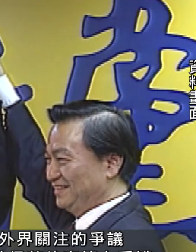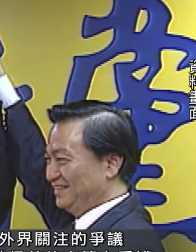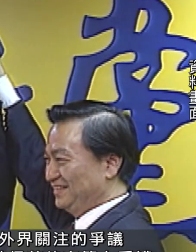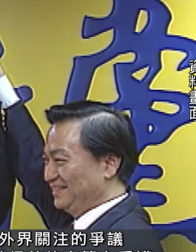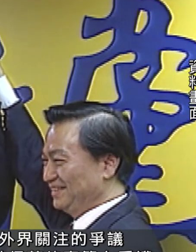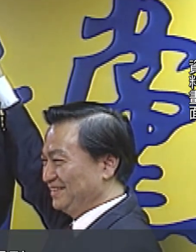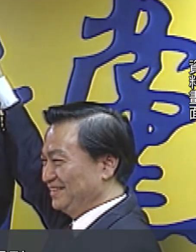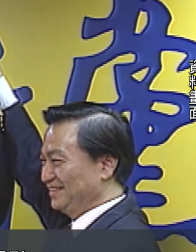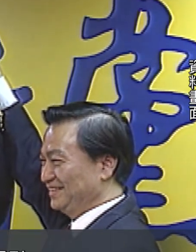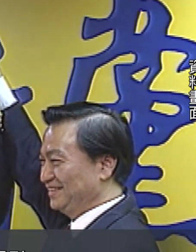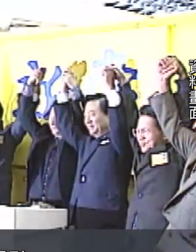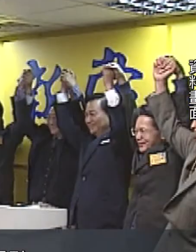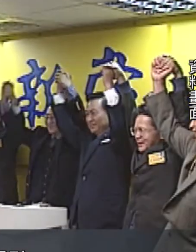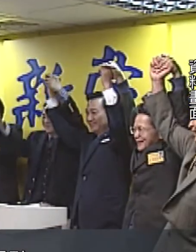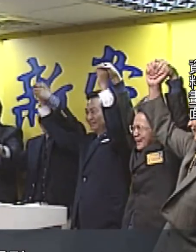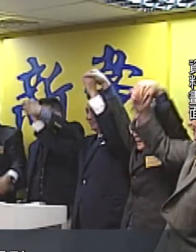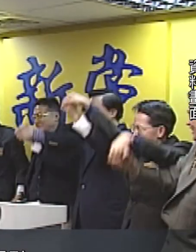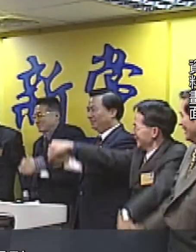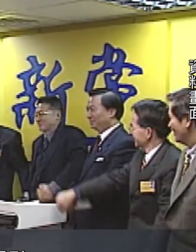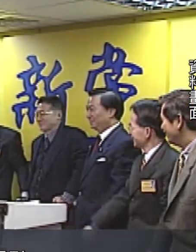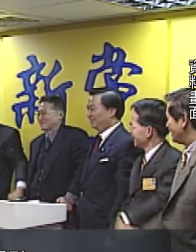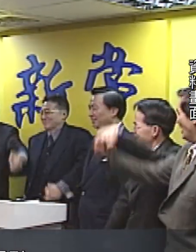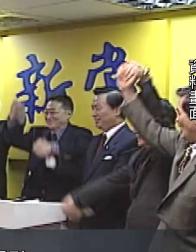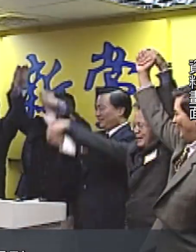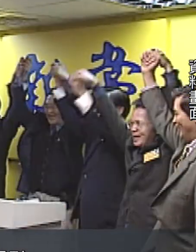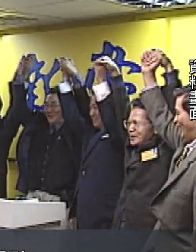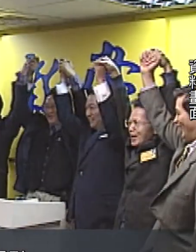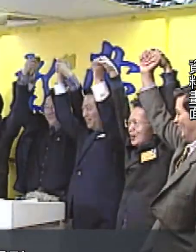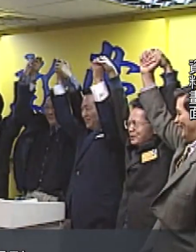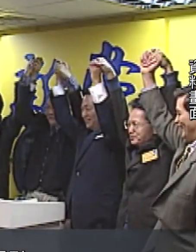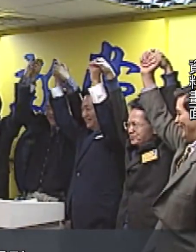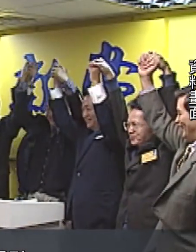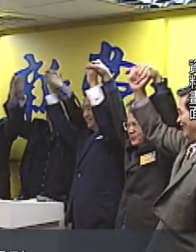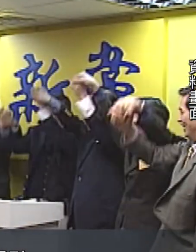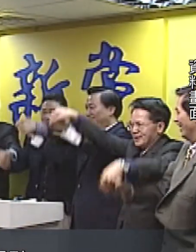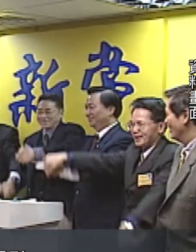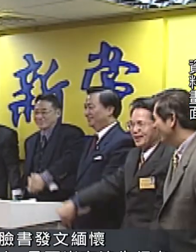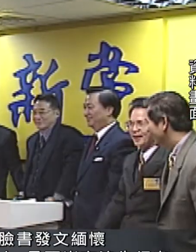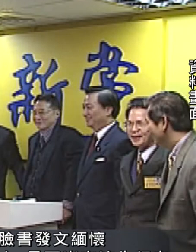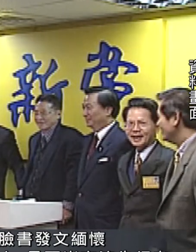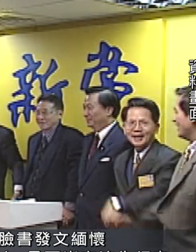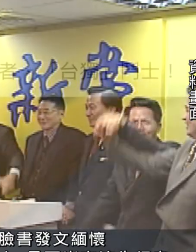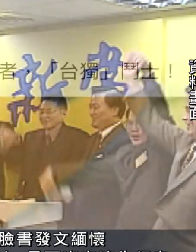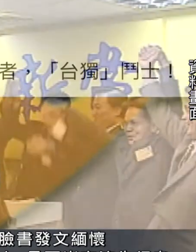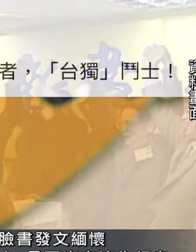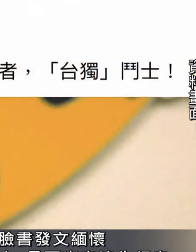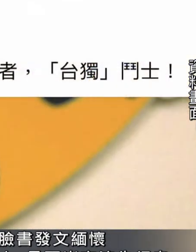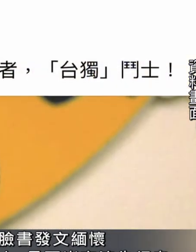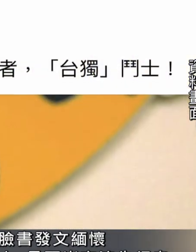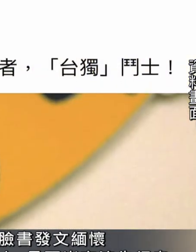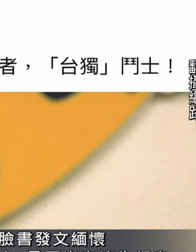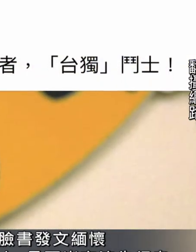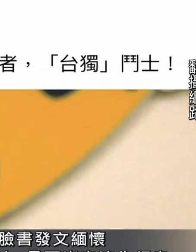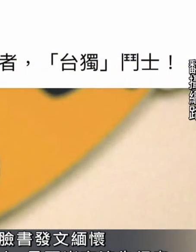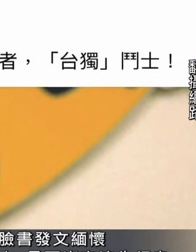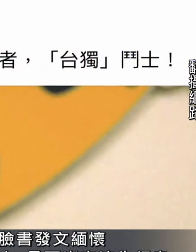看护，遭判刑3年4个月，并在2016年入监服刑。新党主席吴成典在脸书发文缅